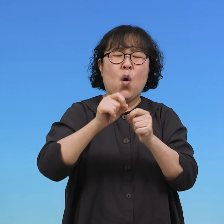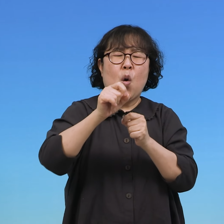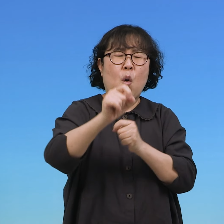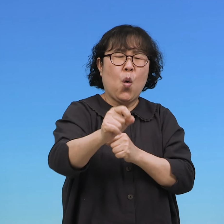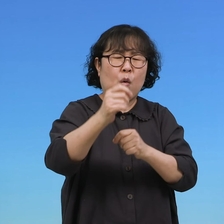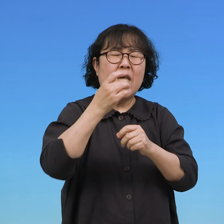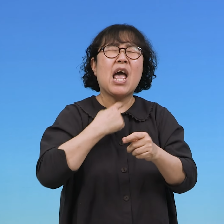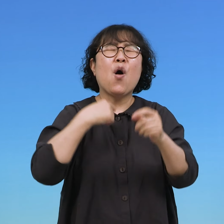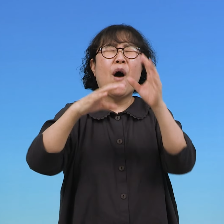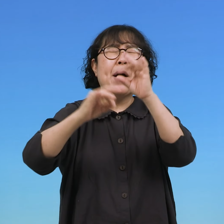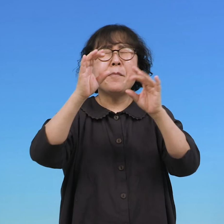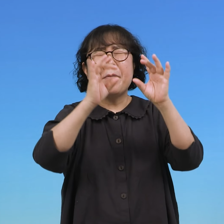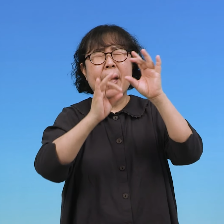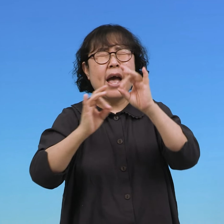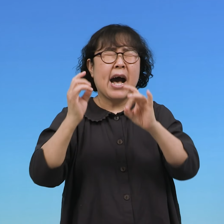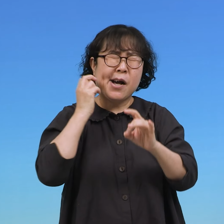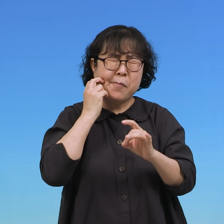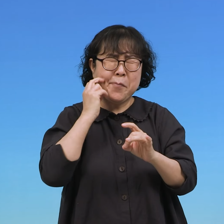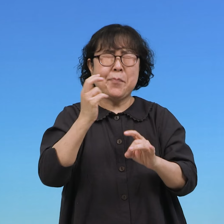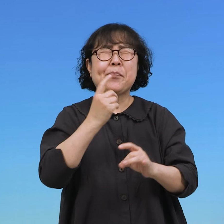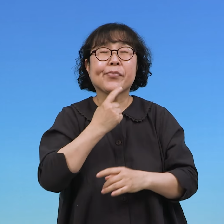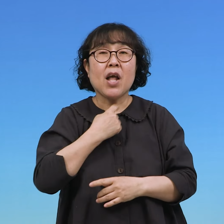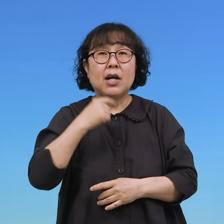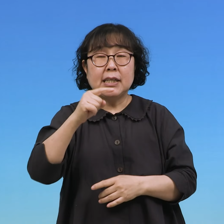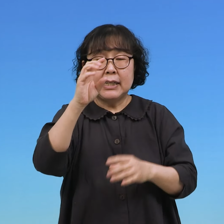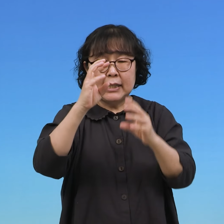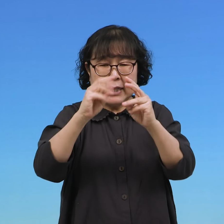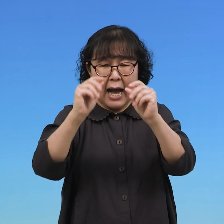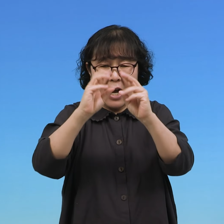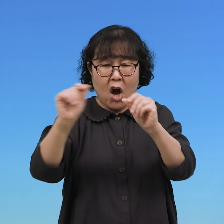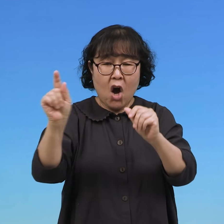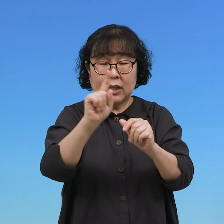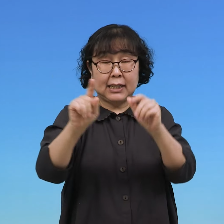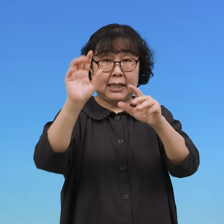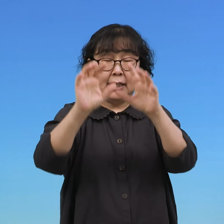오래 황폐하였던 이 땅 어디서나